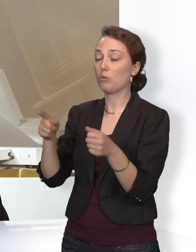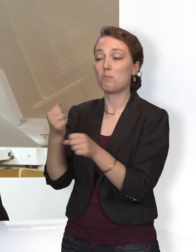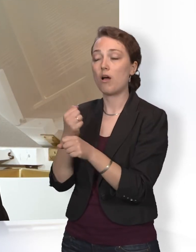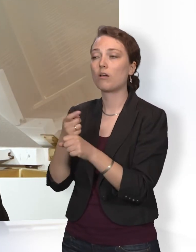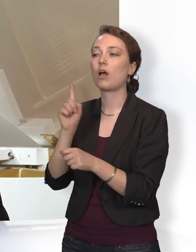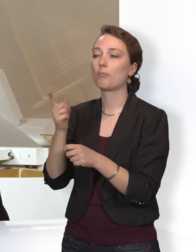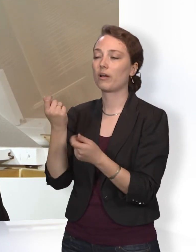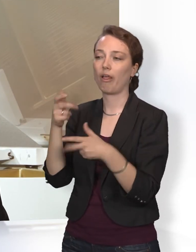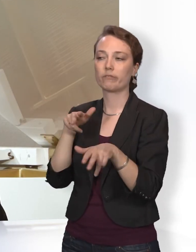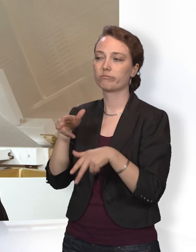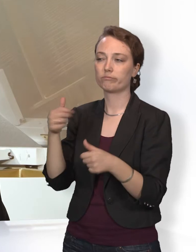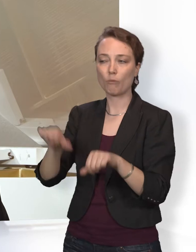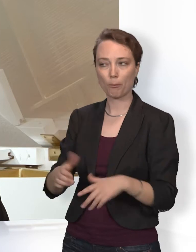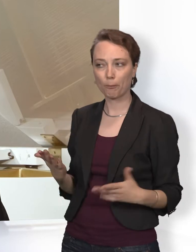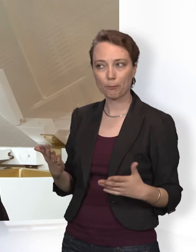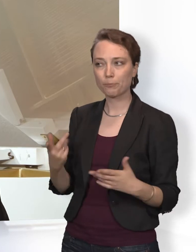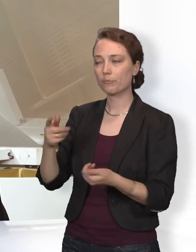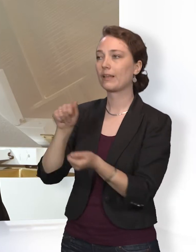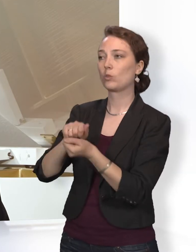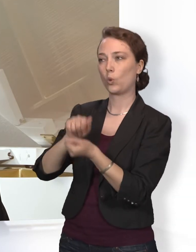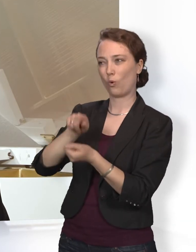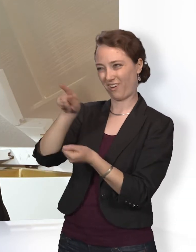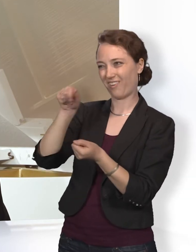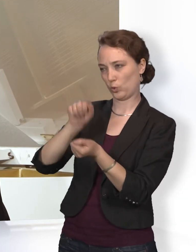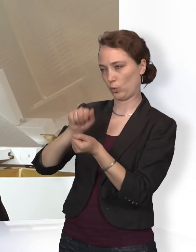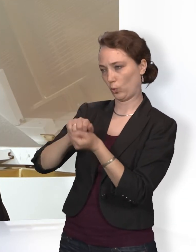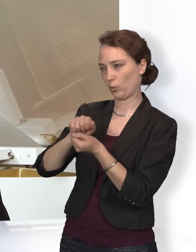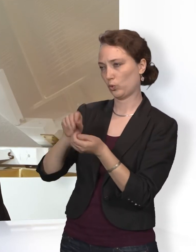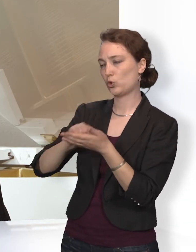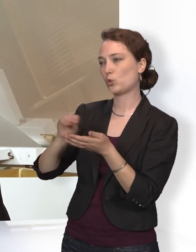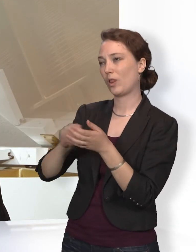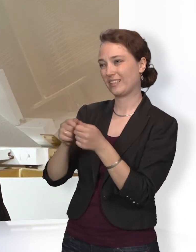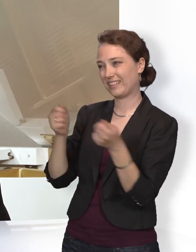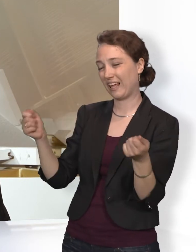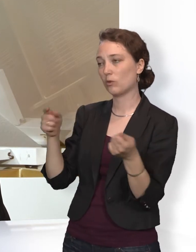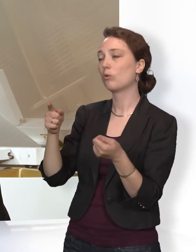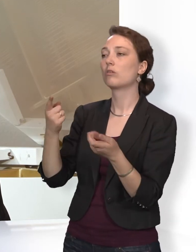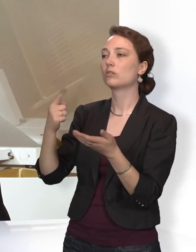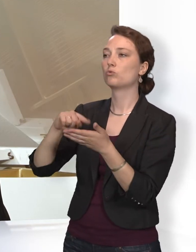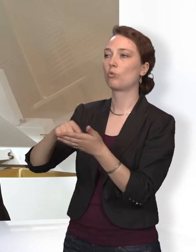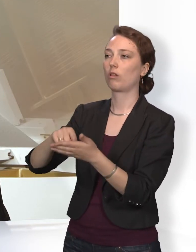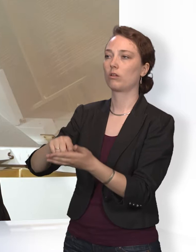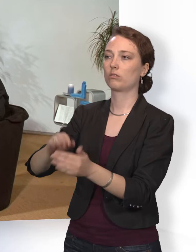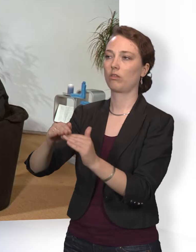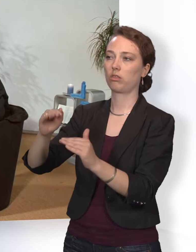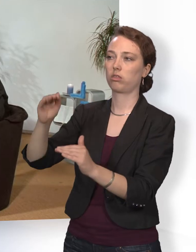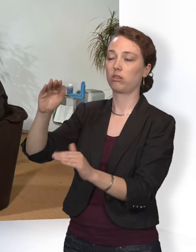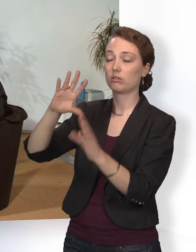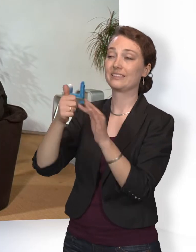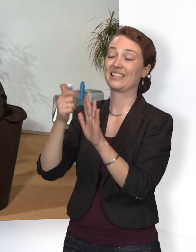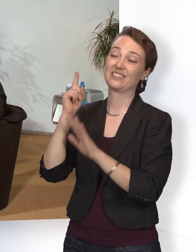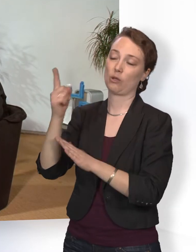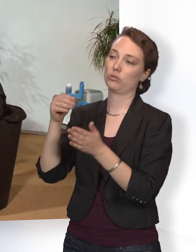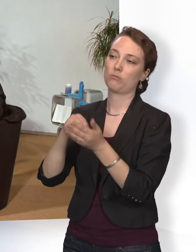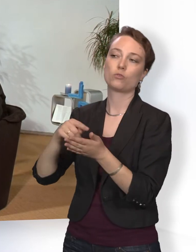gewirtschaftet. Haben sich bei einem Drucker, der die Schülerzeitung gedruckt hat, insgesamt 6.000 Mark Schulden aufsummiert. Und